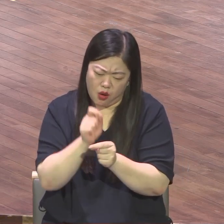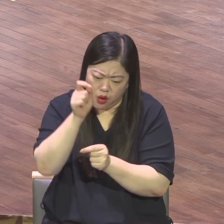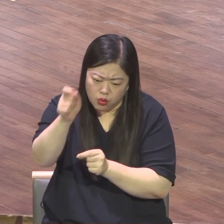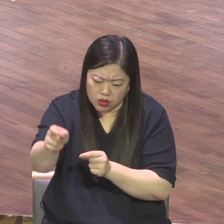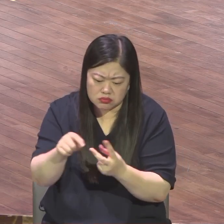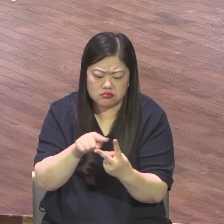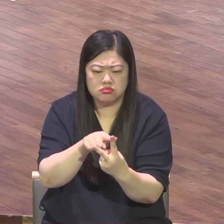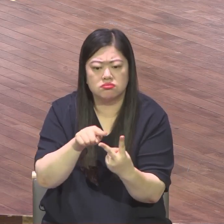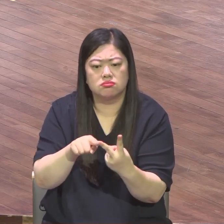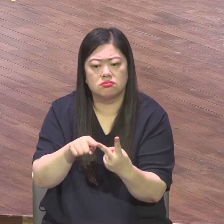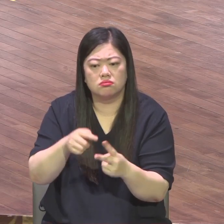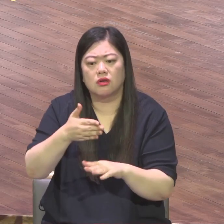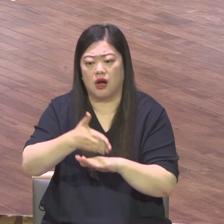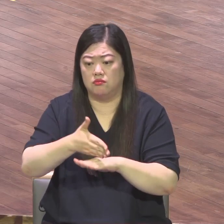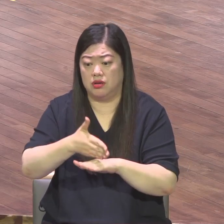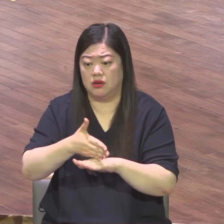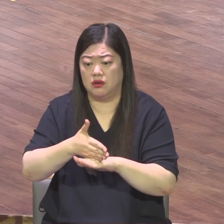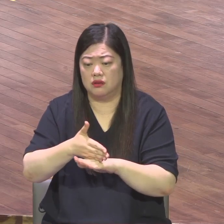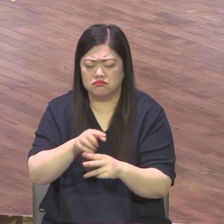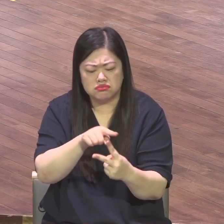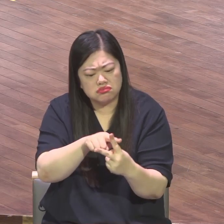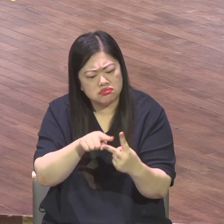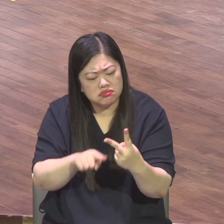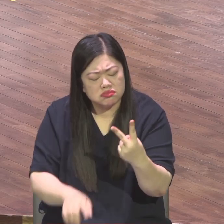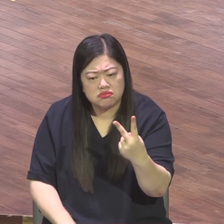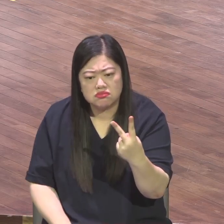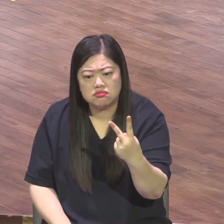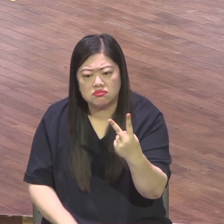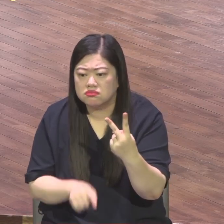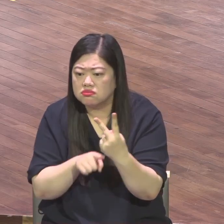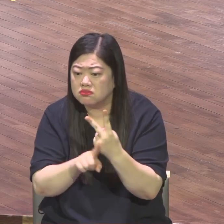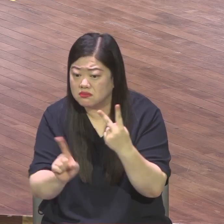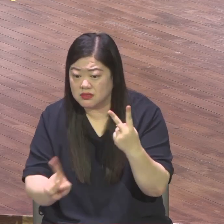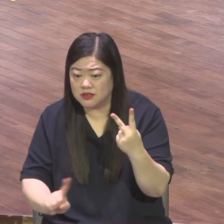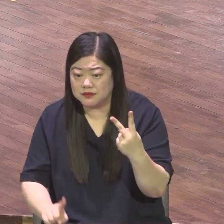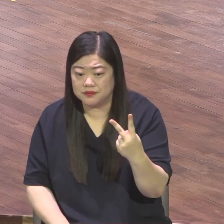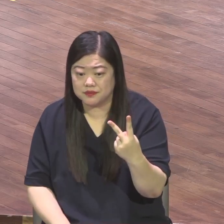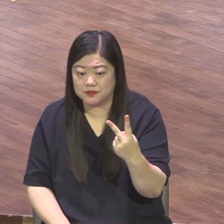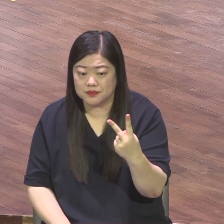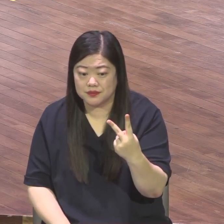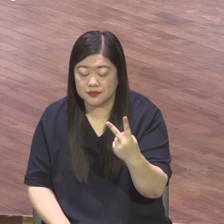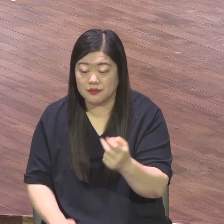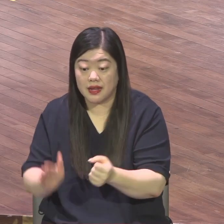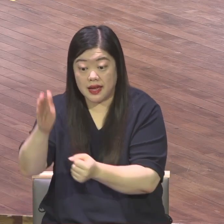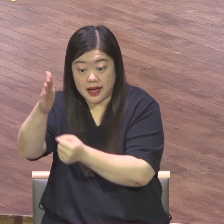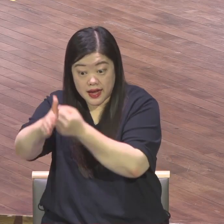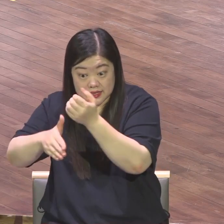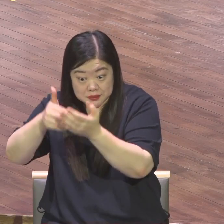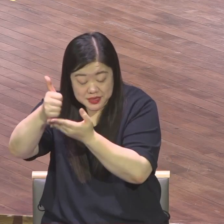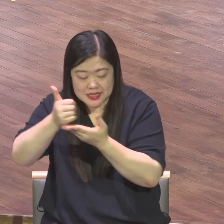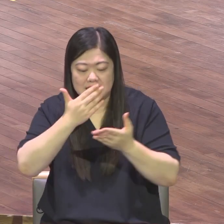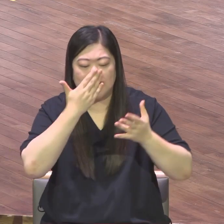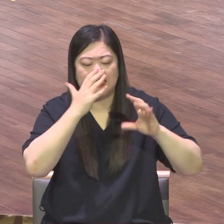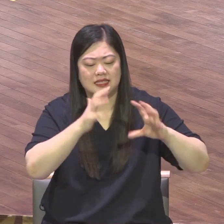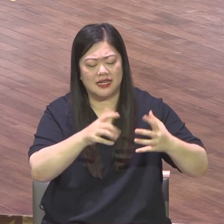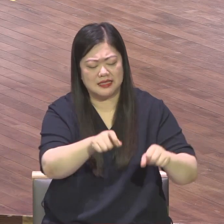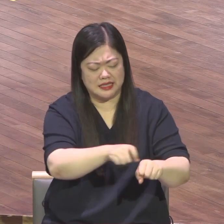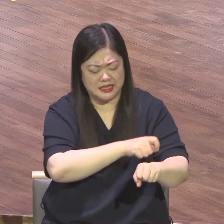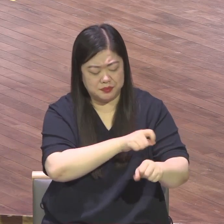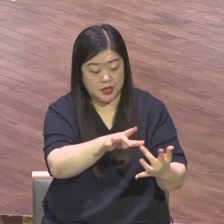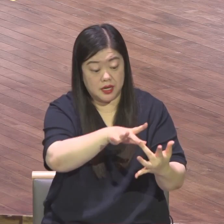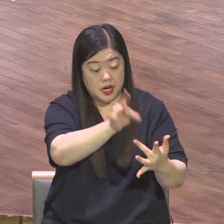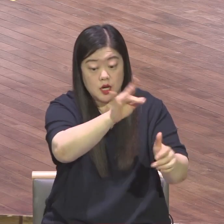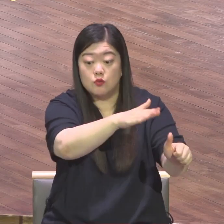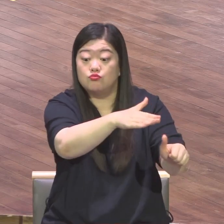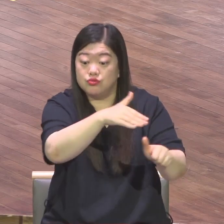자, 하나님이 선하시고 인자하시다는 이것에는요 하나님께서 택하신 자를 향해서 베푸시는